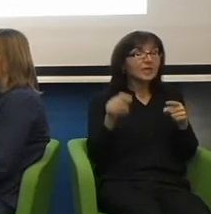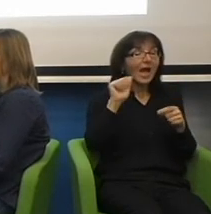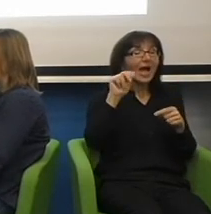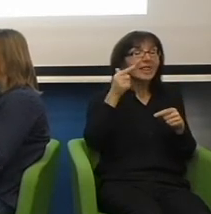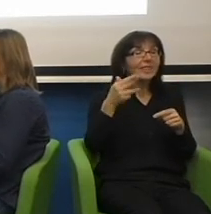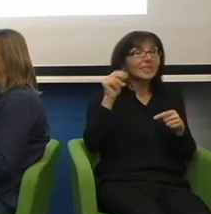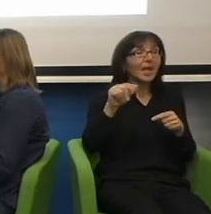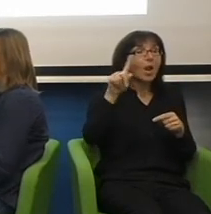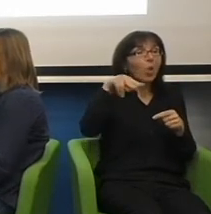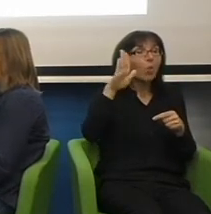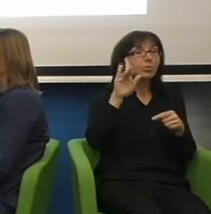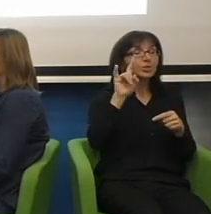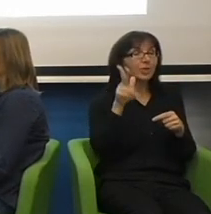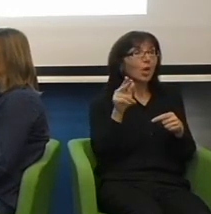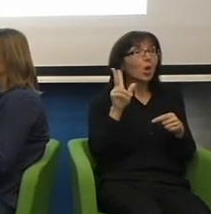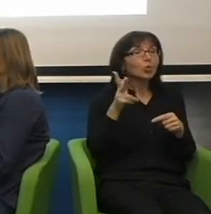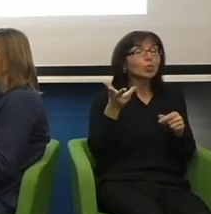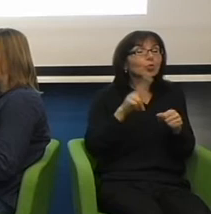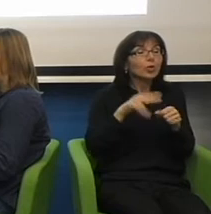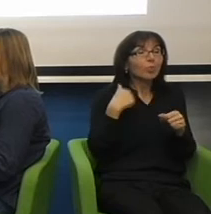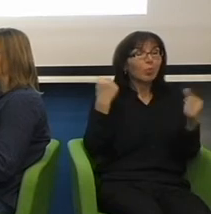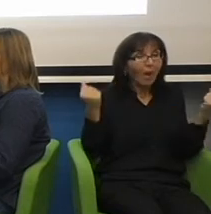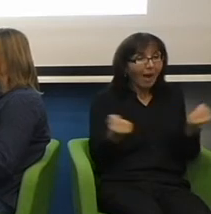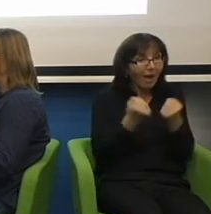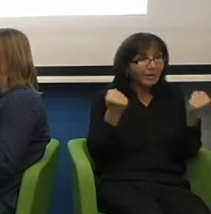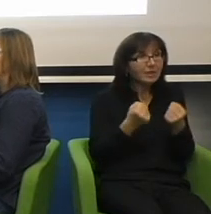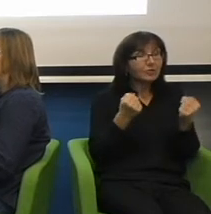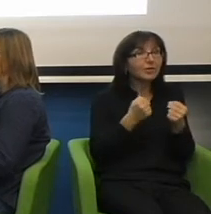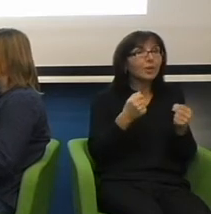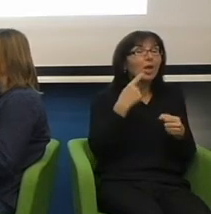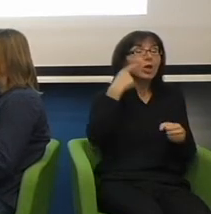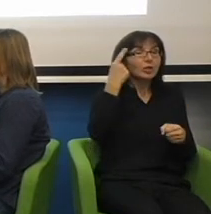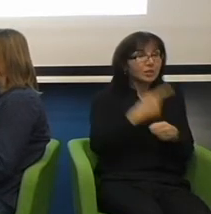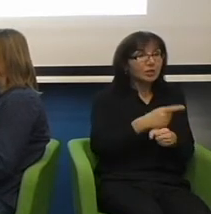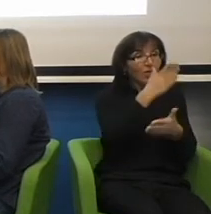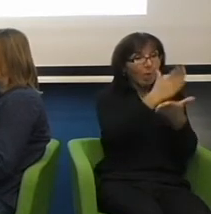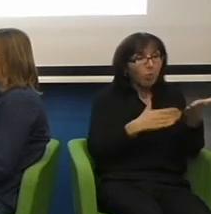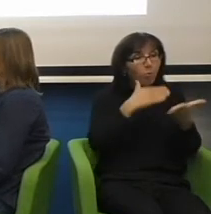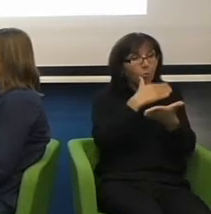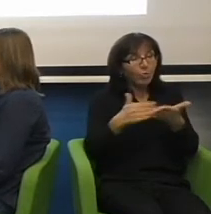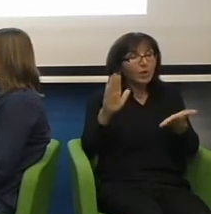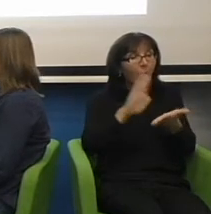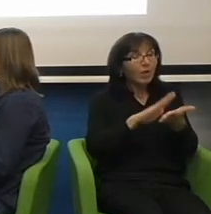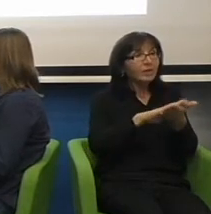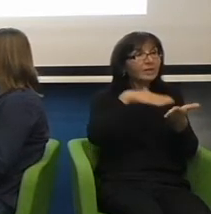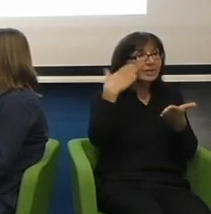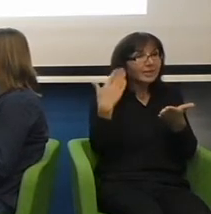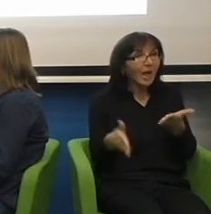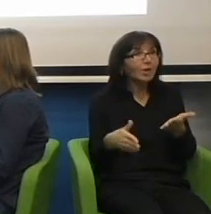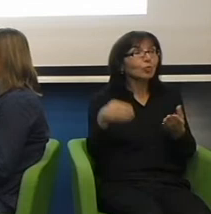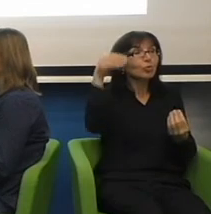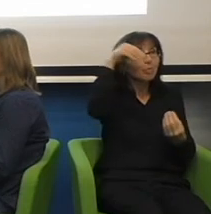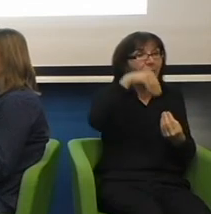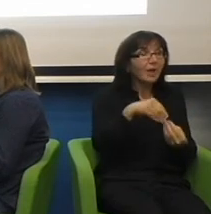jako osobę, która była tak zwanym aktywem, która decydowała o podziale premii, nagród i tak dalej, i tak dalej. Także no